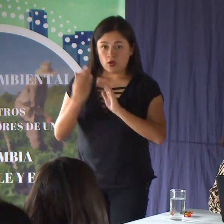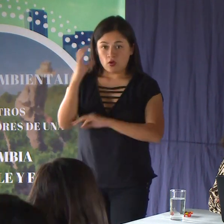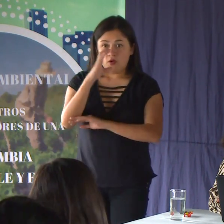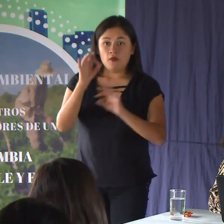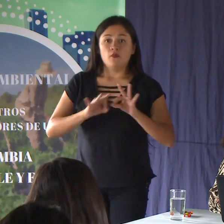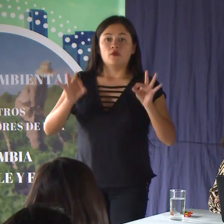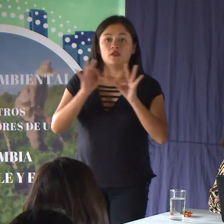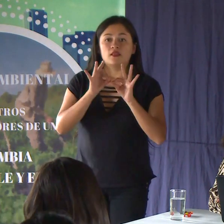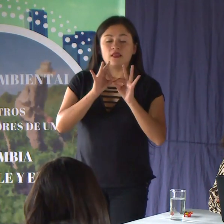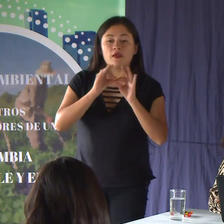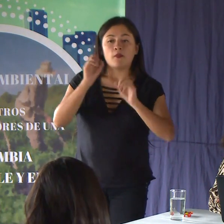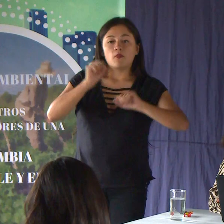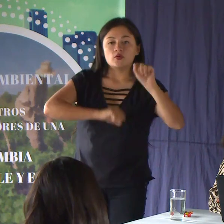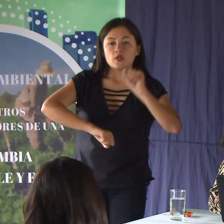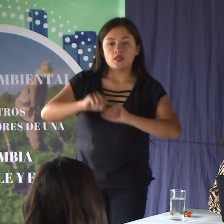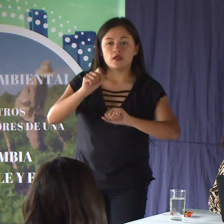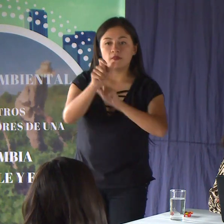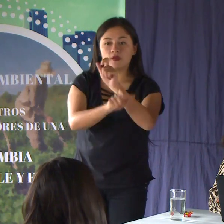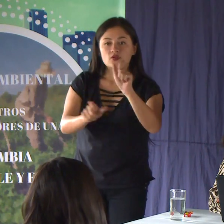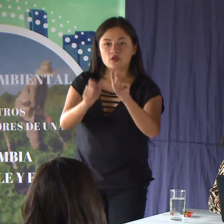colombiana.